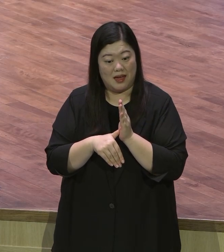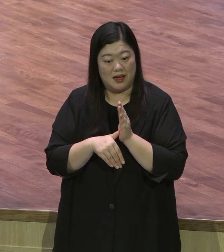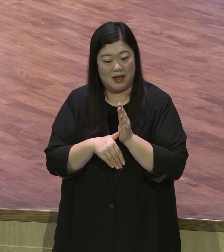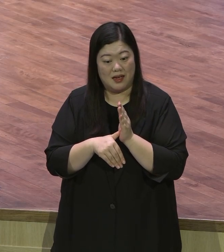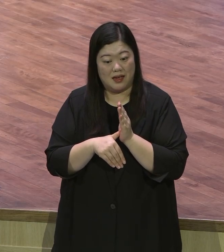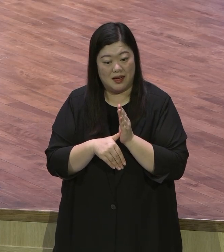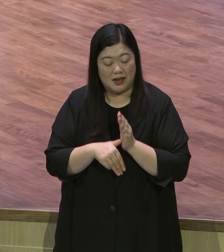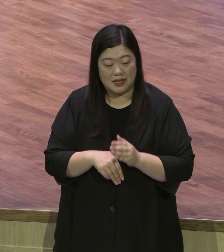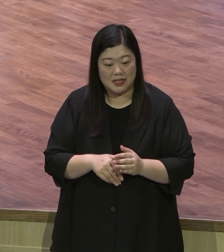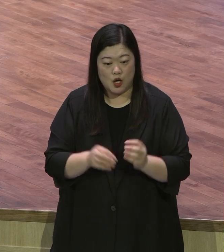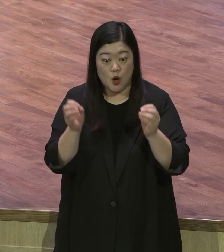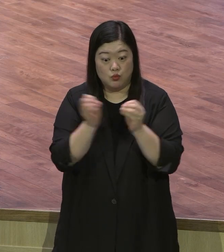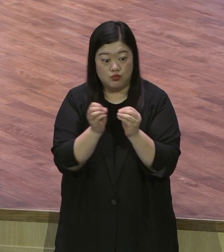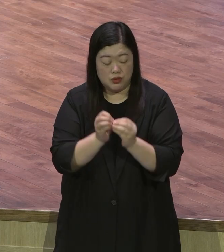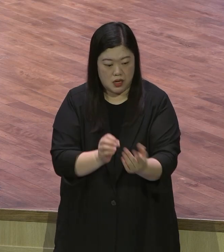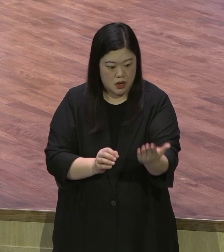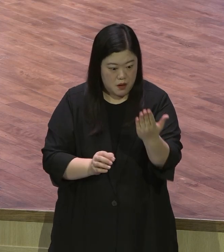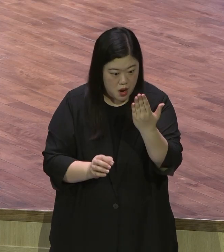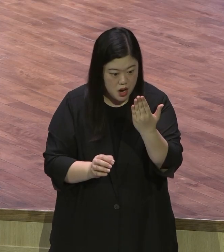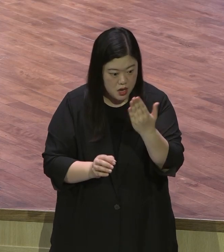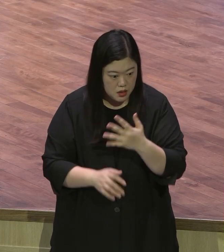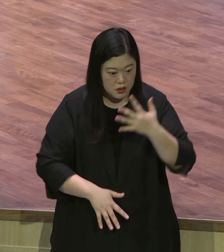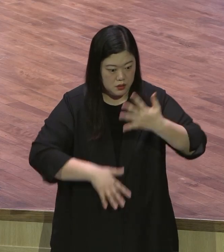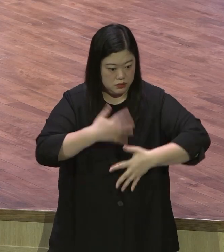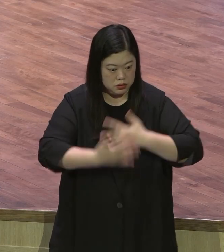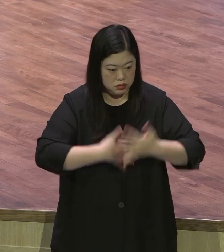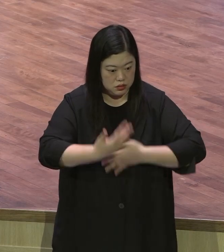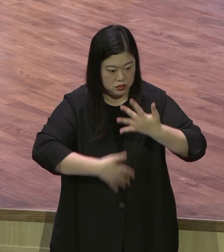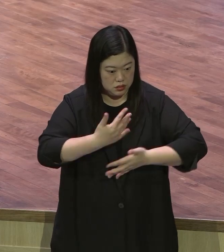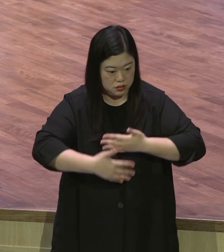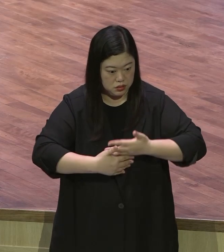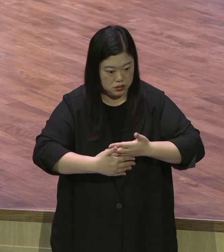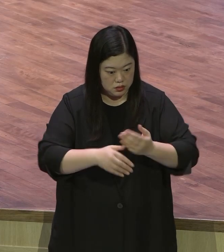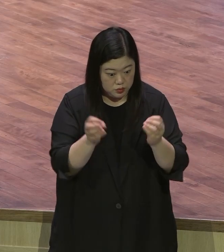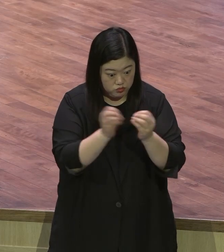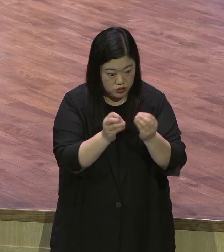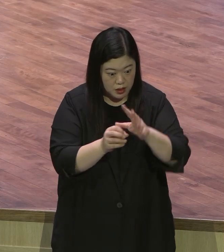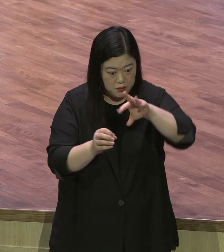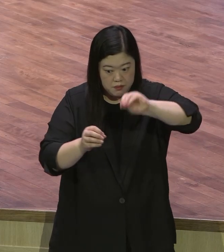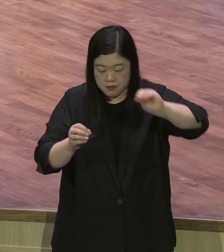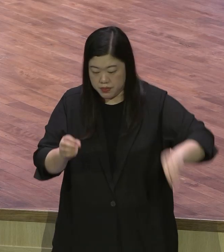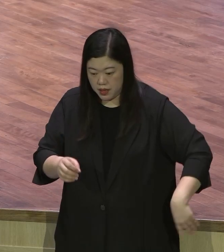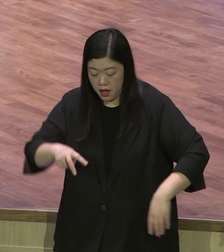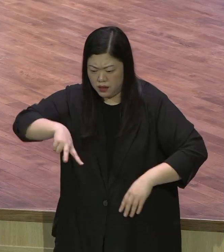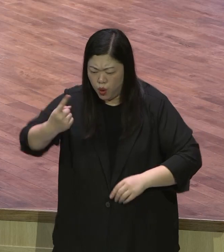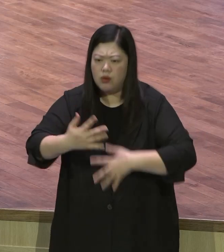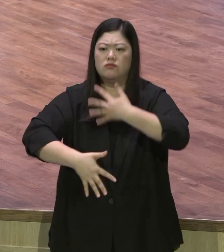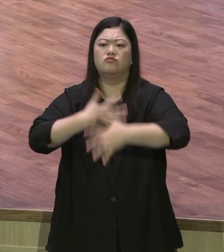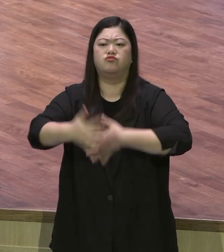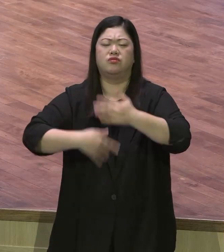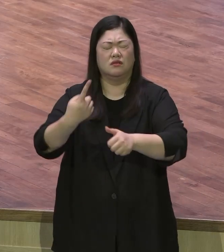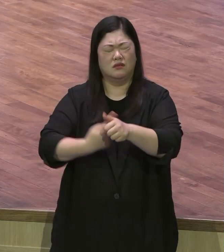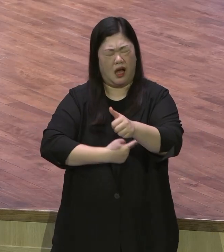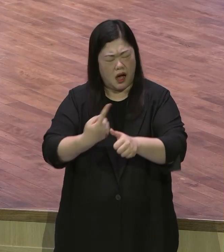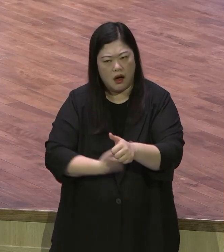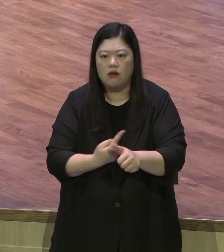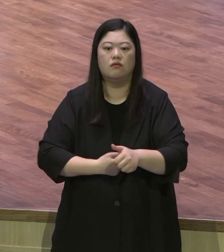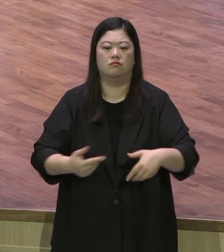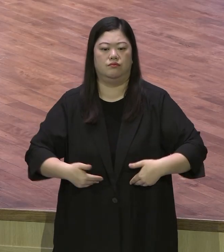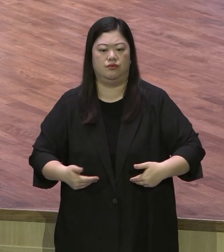꿈속에서도 잠꼬대에서도 여러분은요 그냥 말로 쫙쫙쫙쫙 나와야 돼요. 주기도문을 안